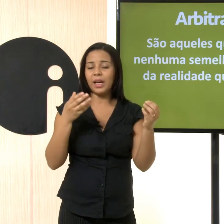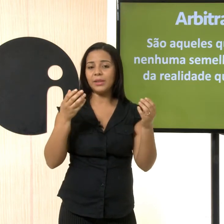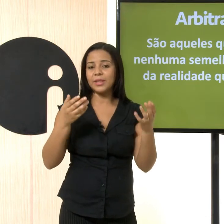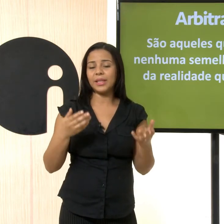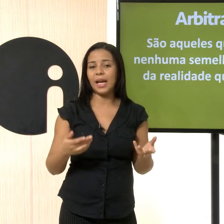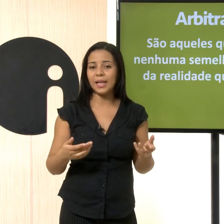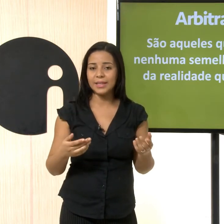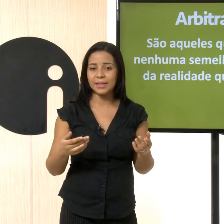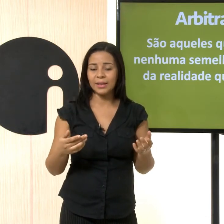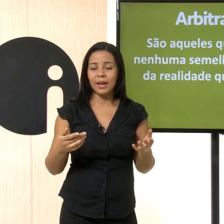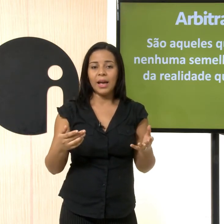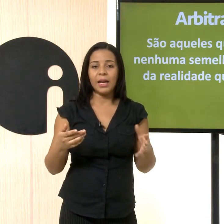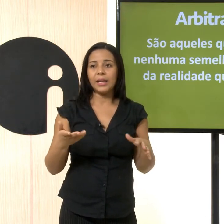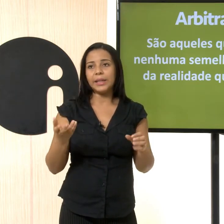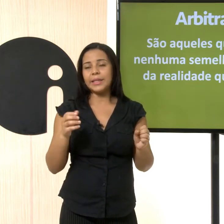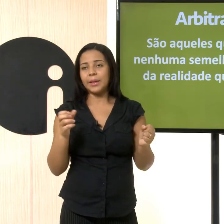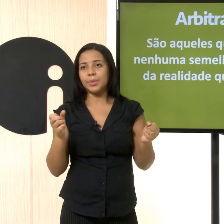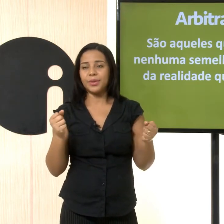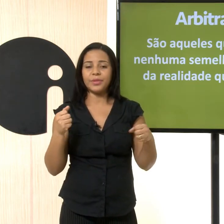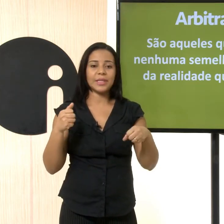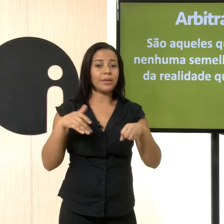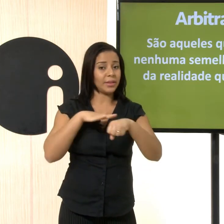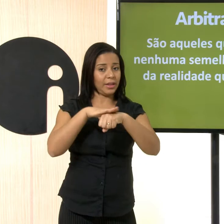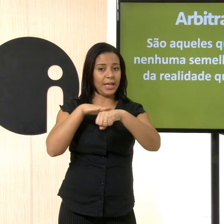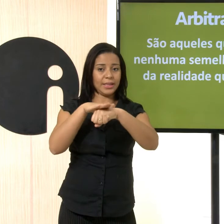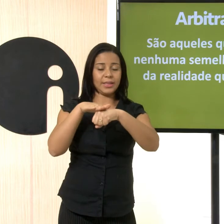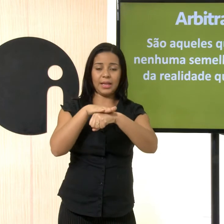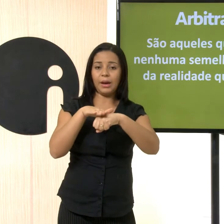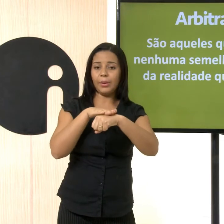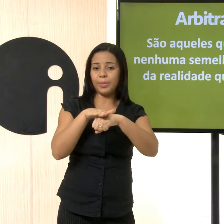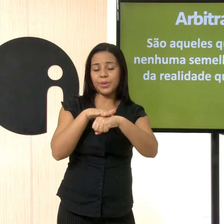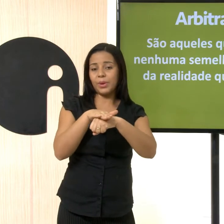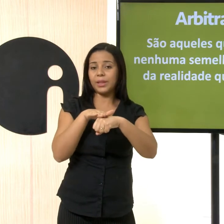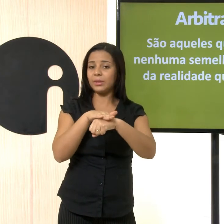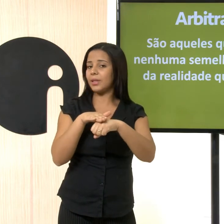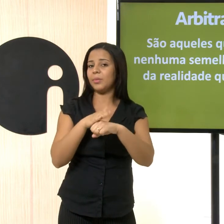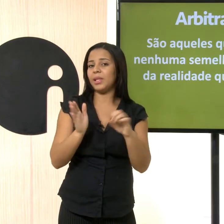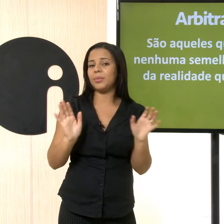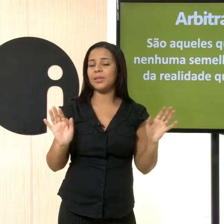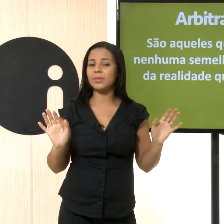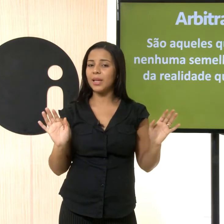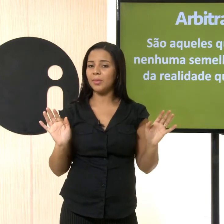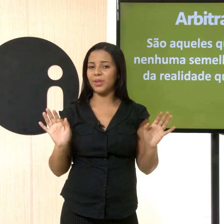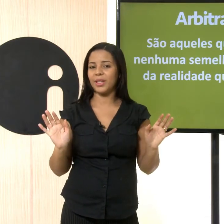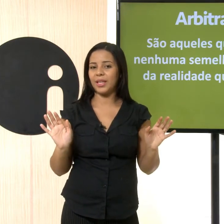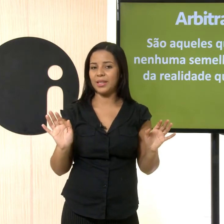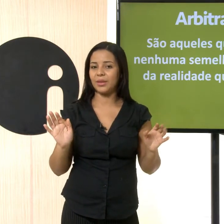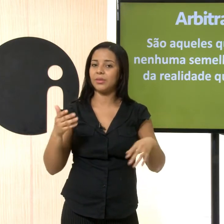vários sinais, exemplo, se eu fizer esse sinal, a pessoa que não sabe Libras não sabe o que é isso, a não ser